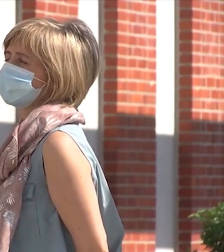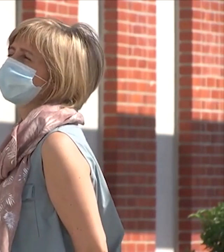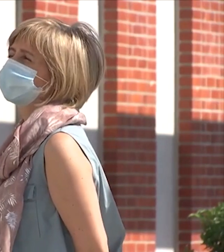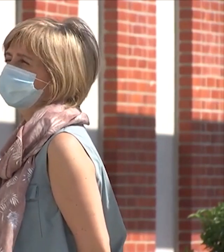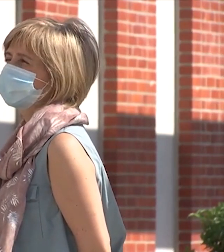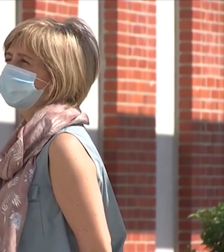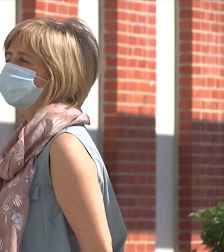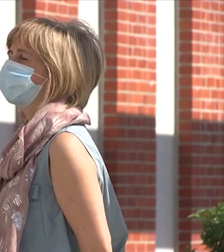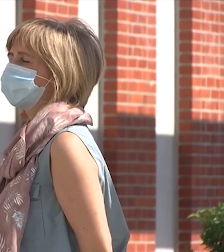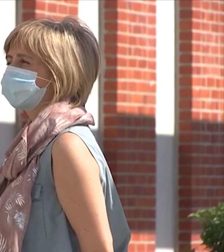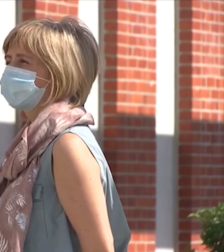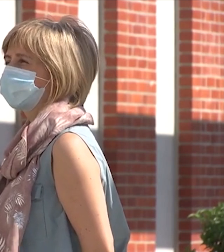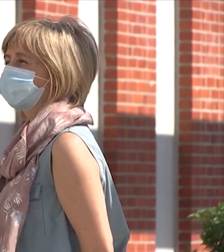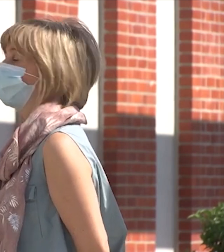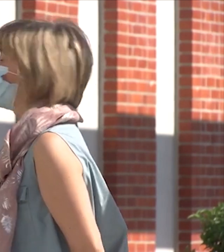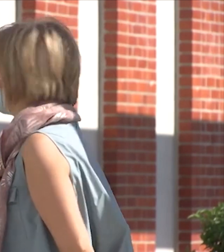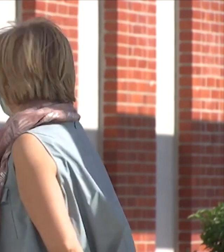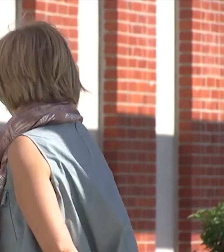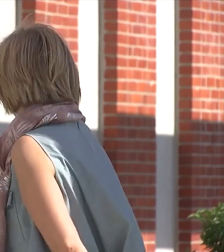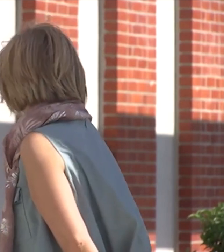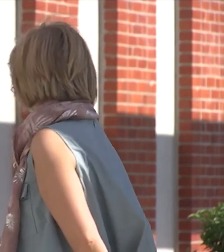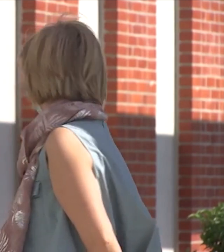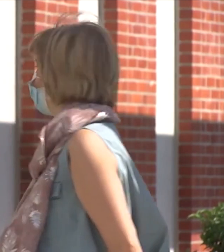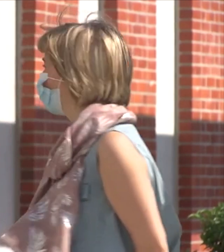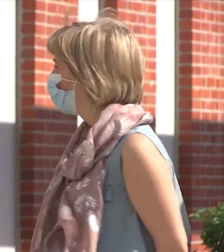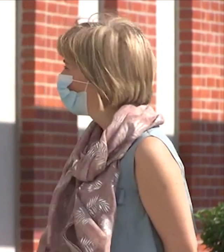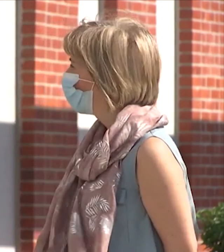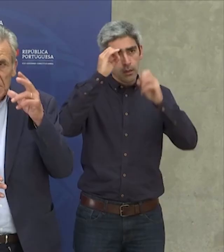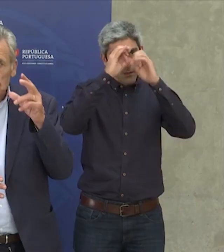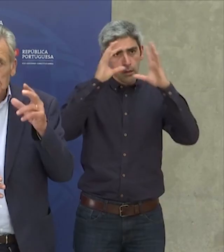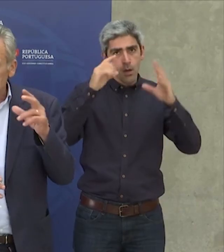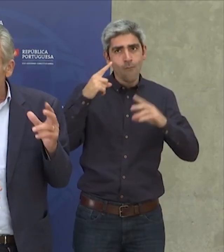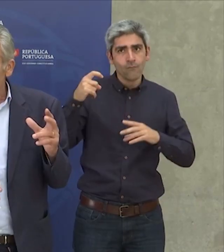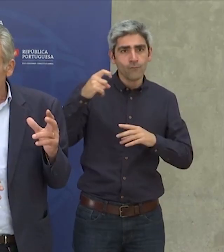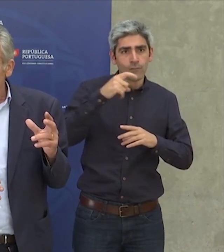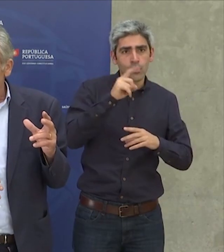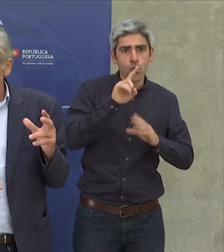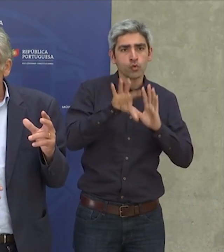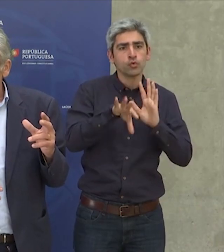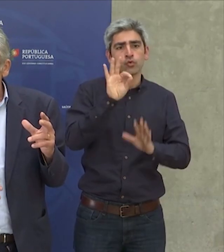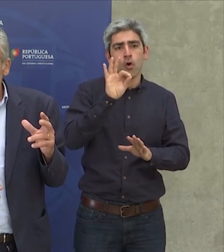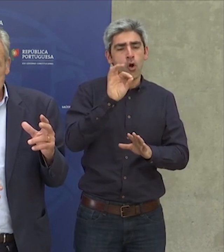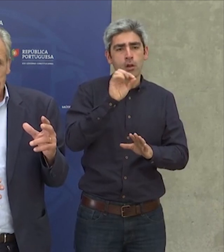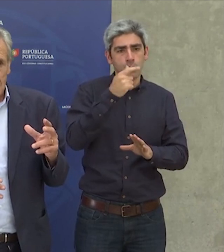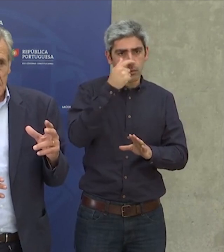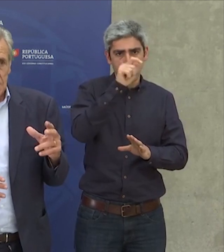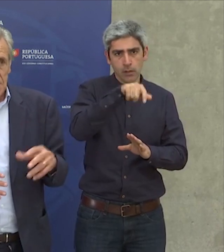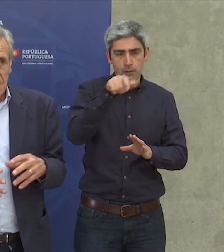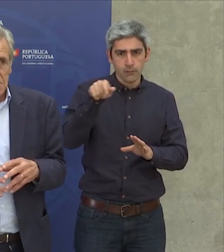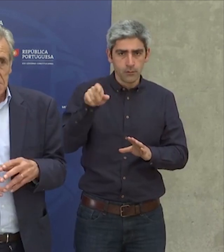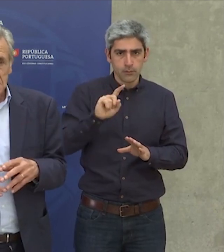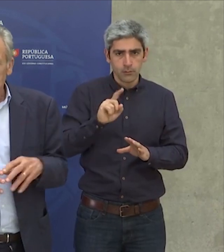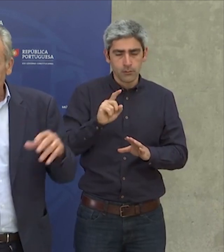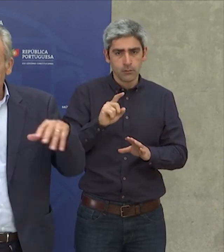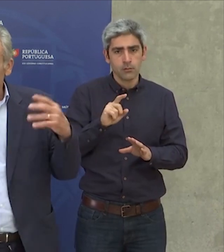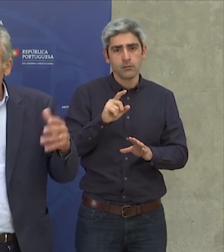em Covid-19, que exige, portanto, medidas concretas. O vírus não escolhe vítimas,